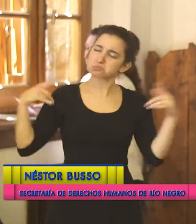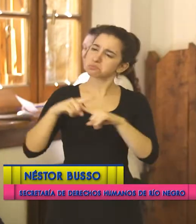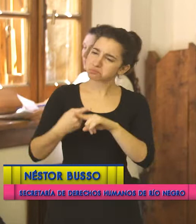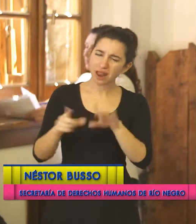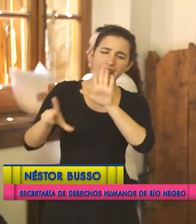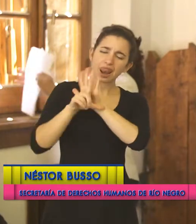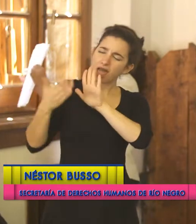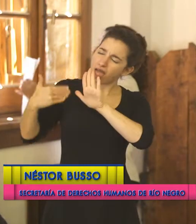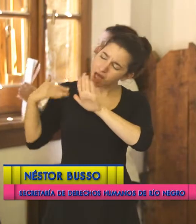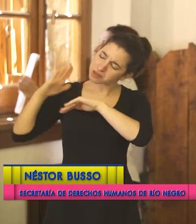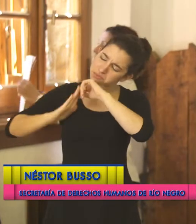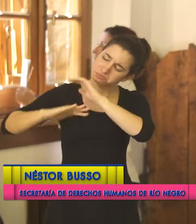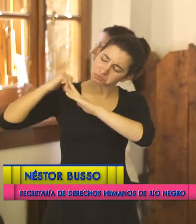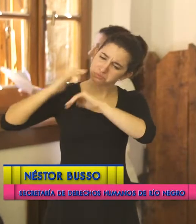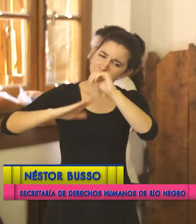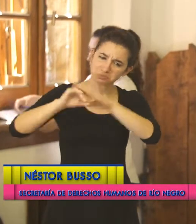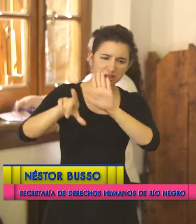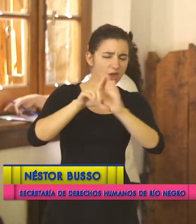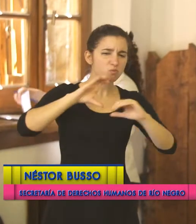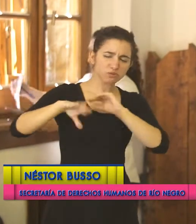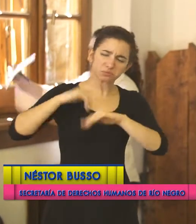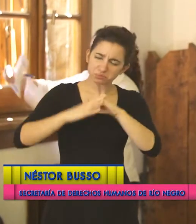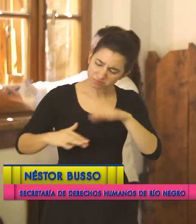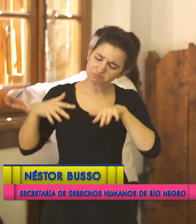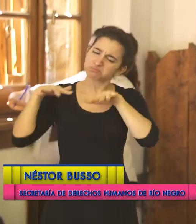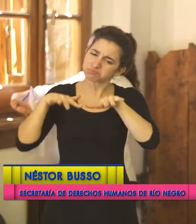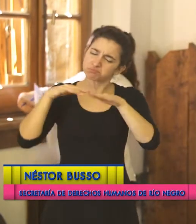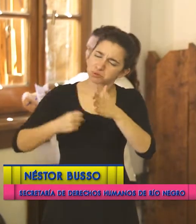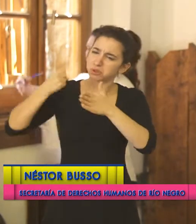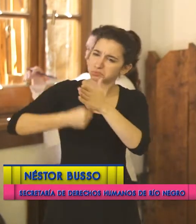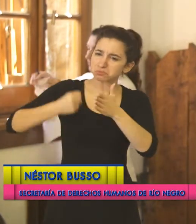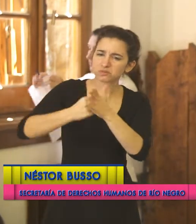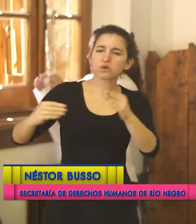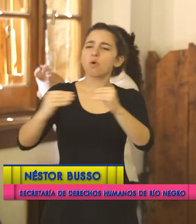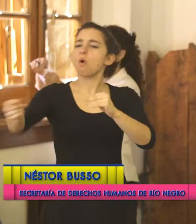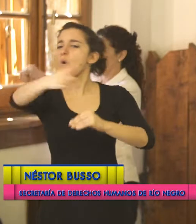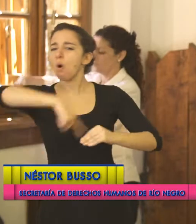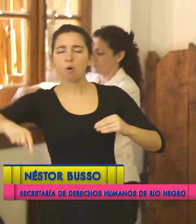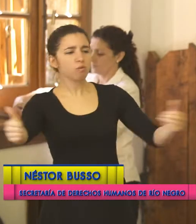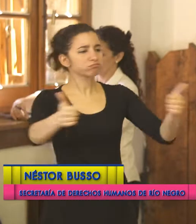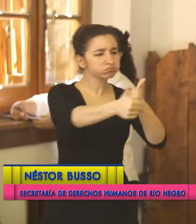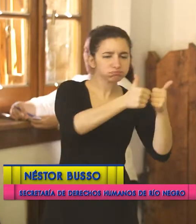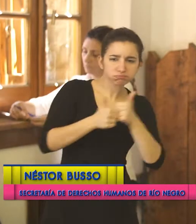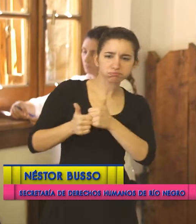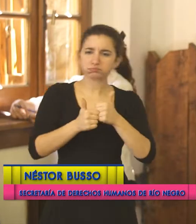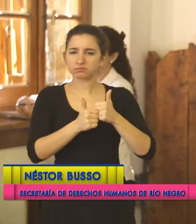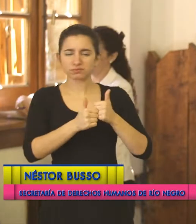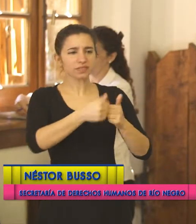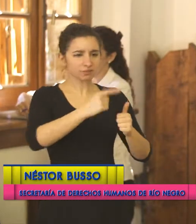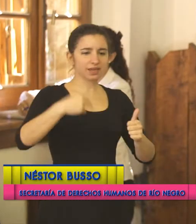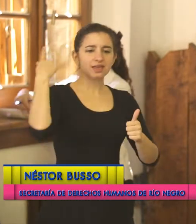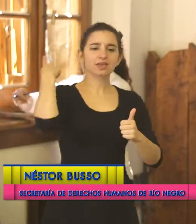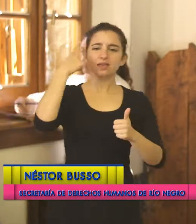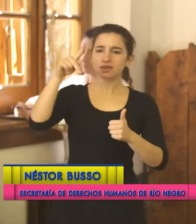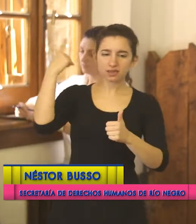desde hace muchos años con la militancia de muchos compañeros y compañeros y la decisión política de la